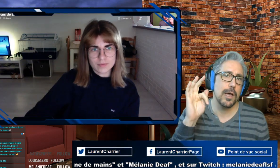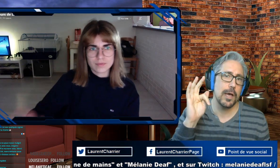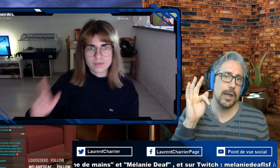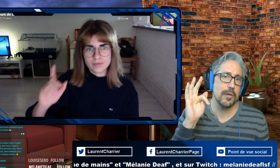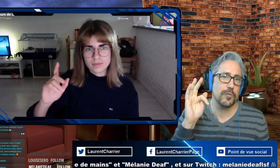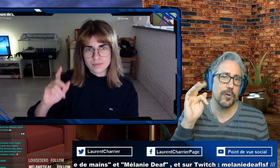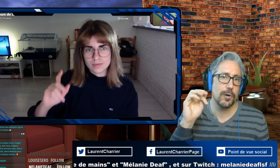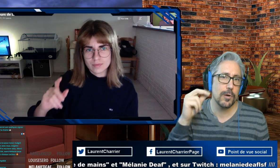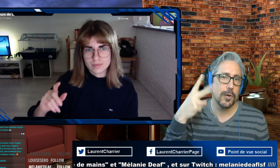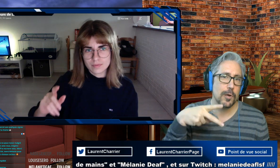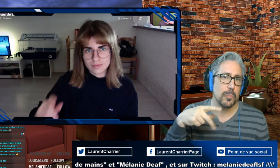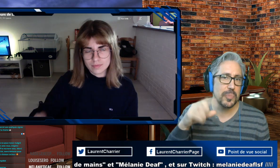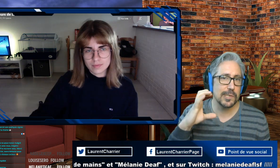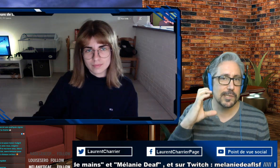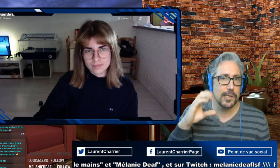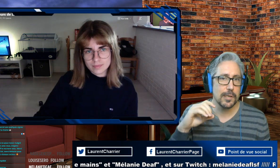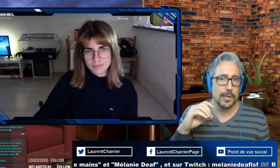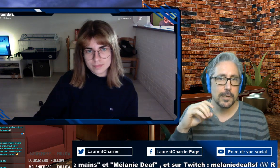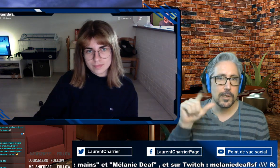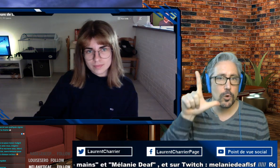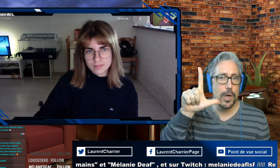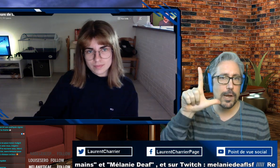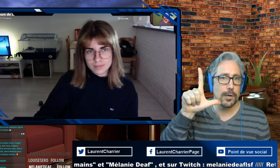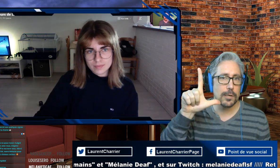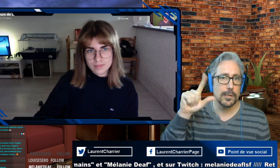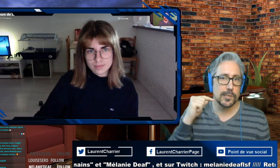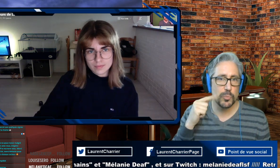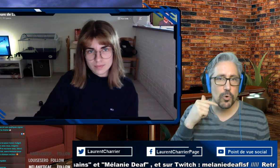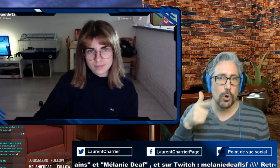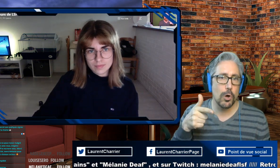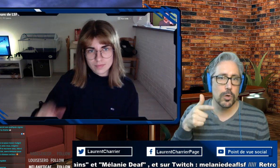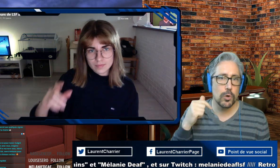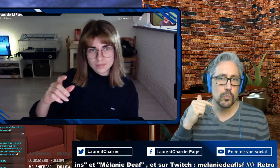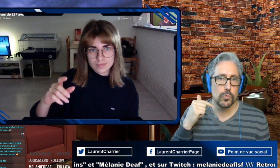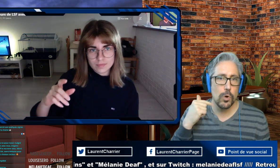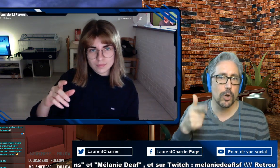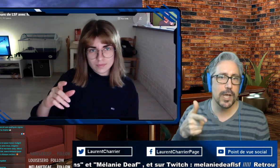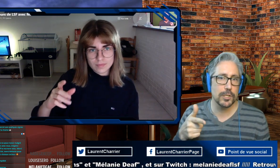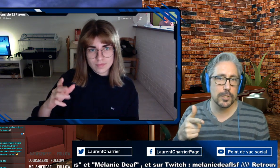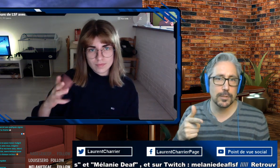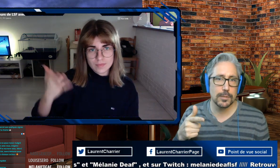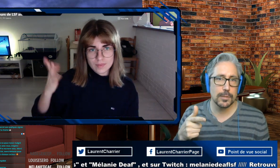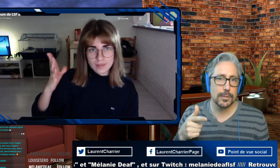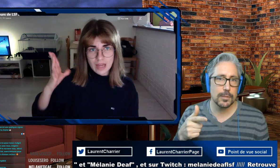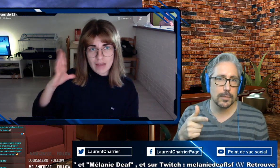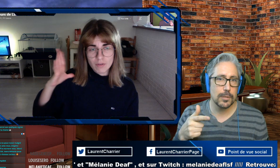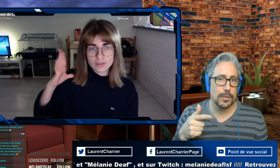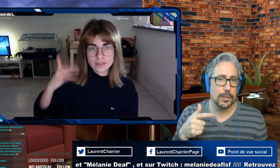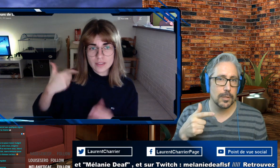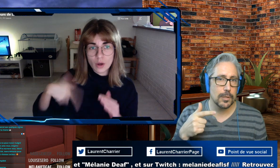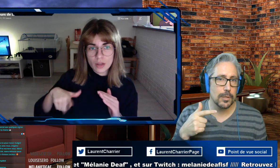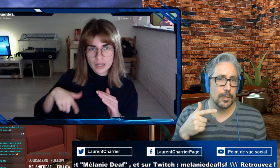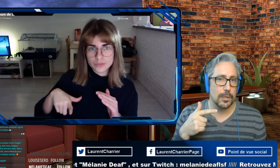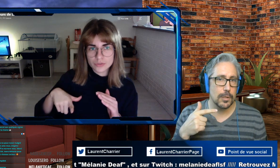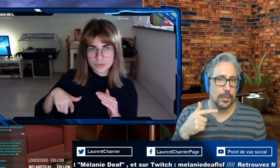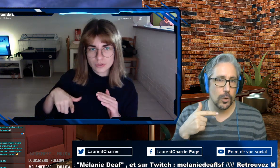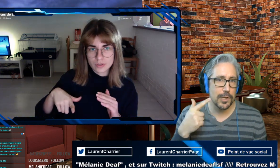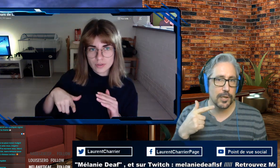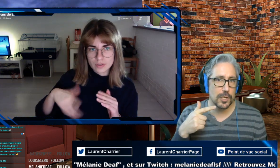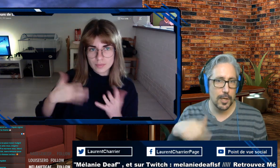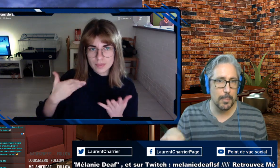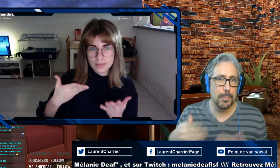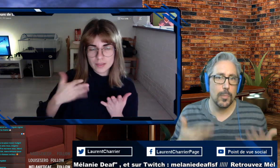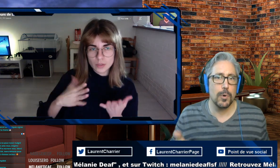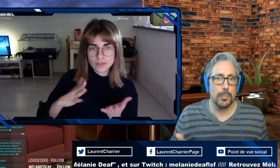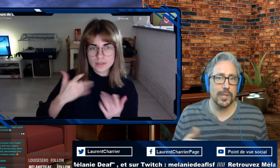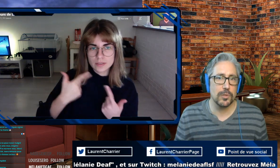la LFPC, le L, c'est pour langue ou langage? Avant, c'était langage.